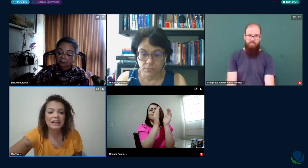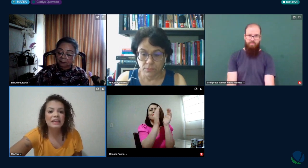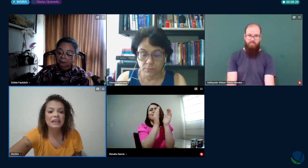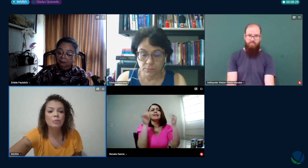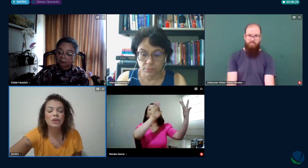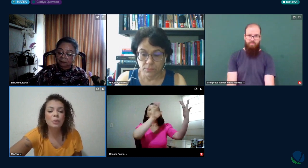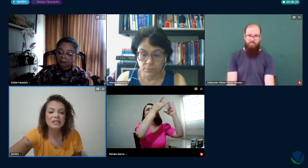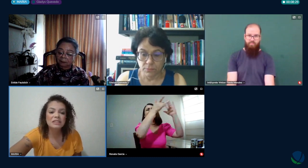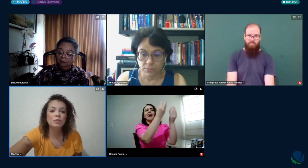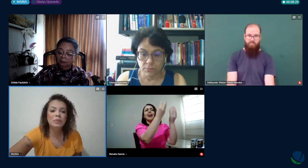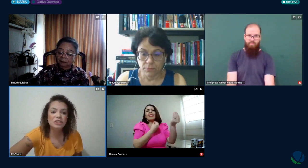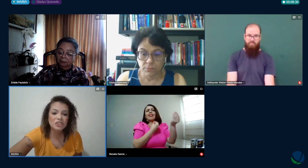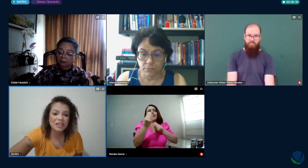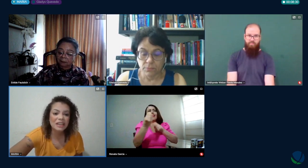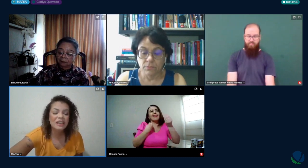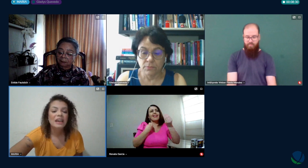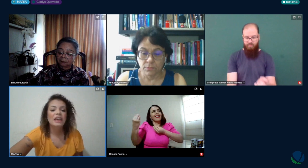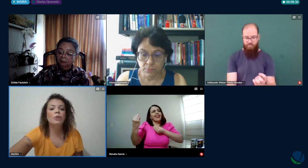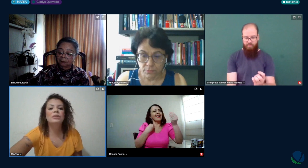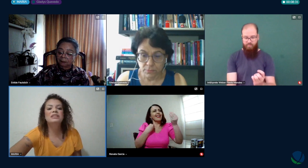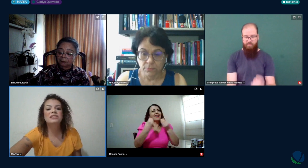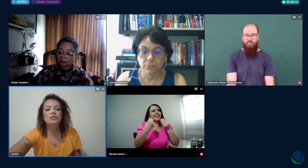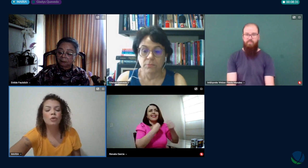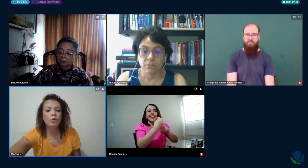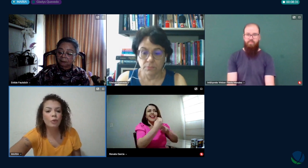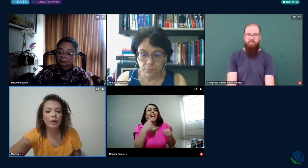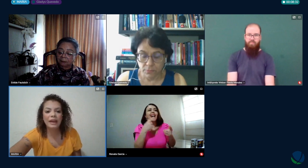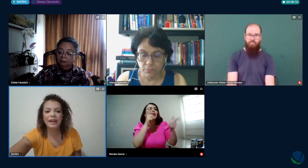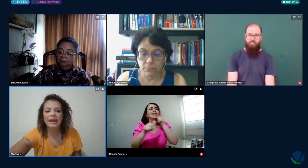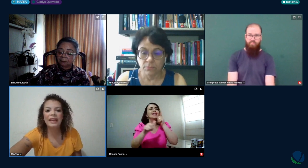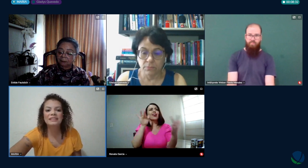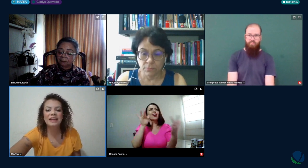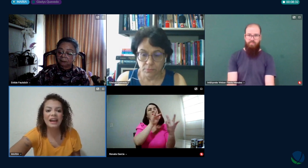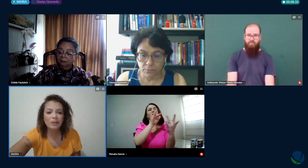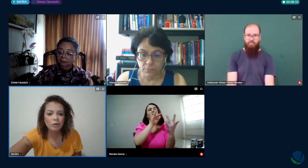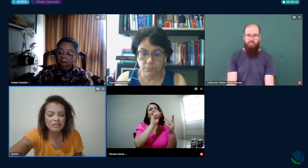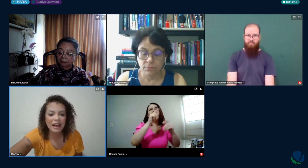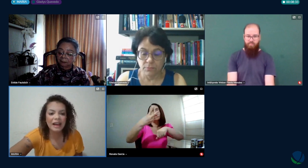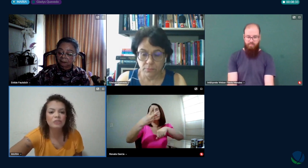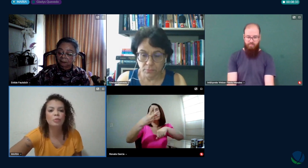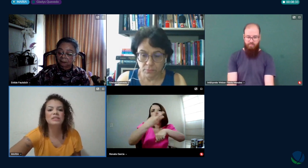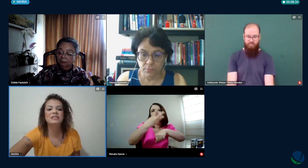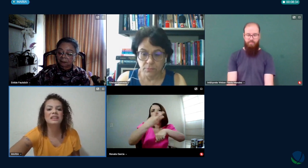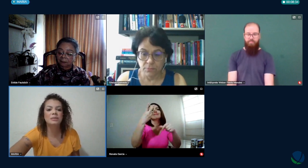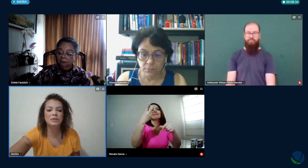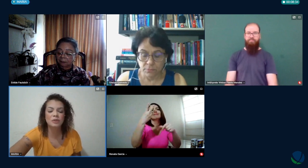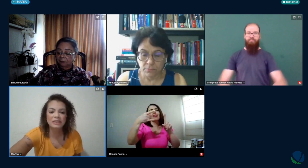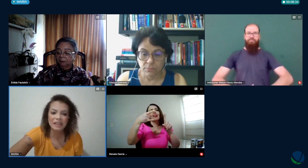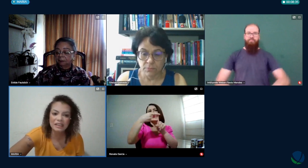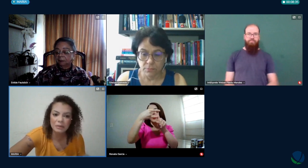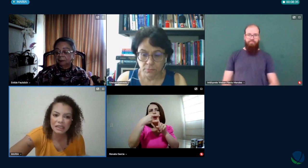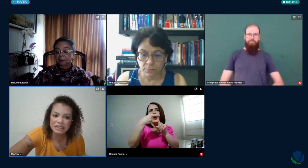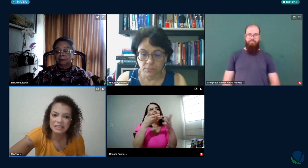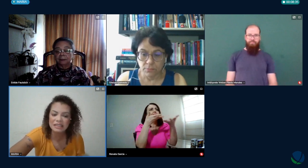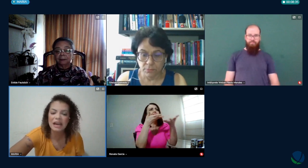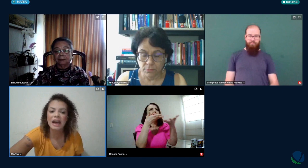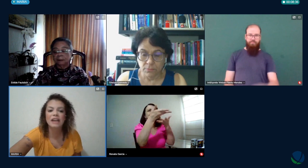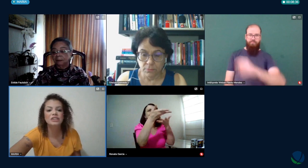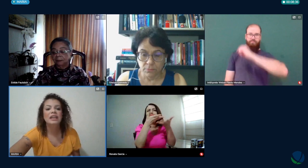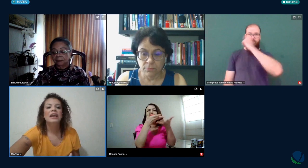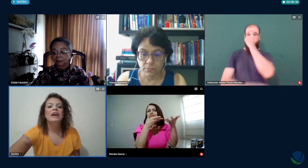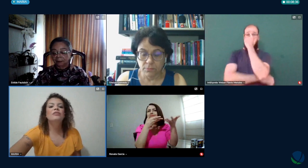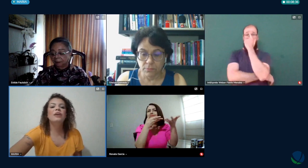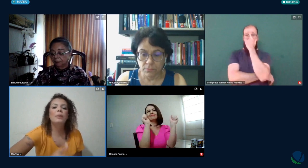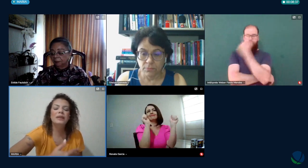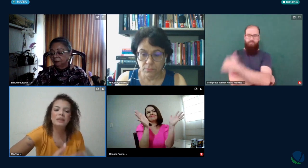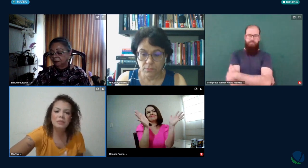Será que... Porque eu preciso pedir, eu preciso entrar em contato, eu preciso que essa pessoa entenda a minha